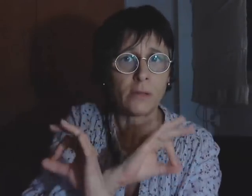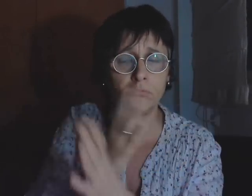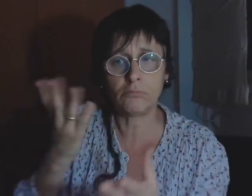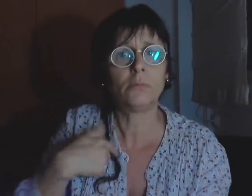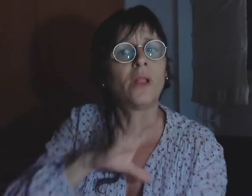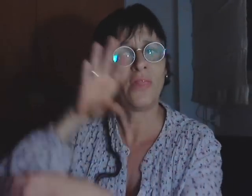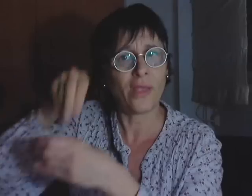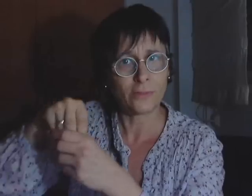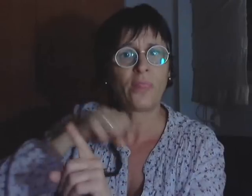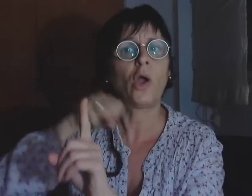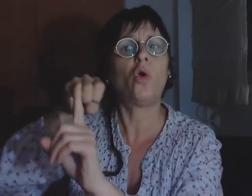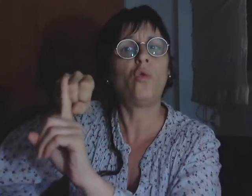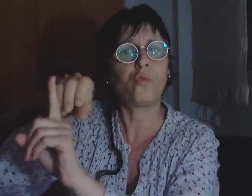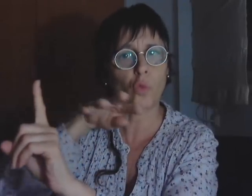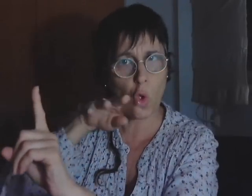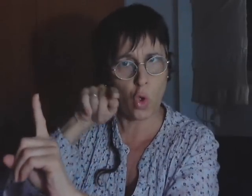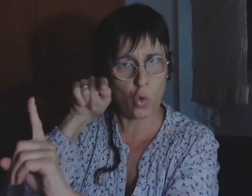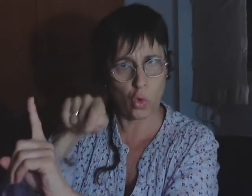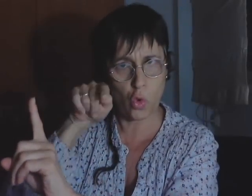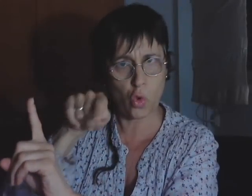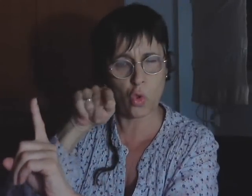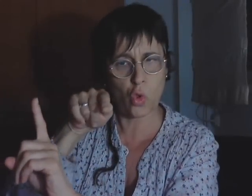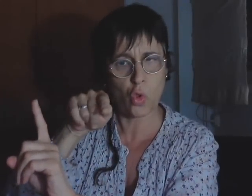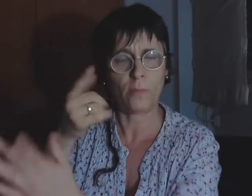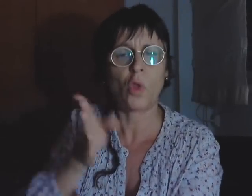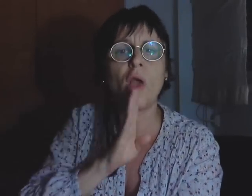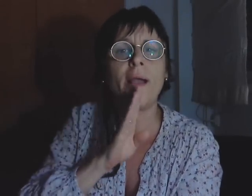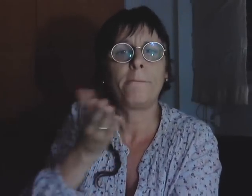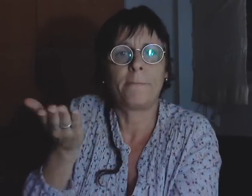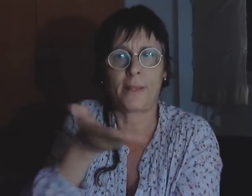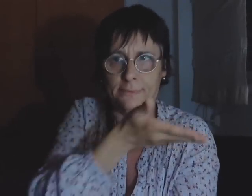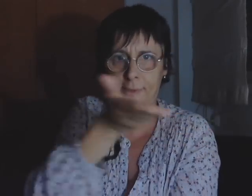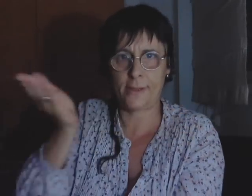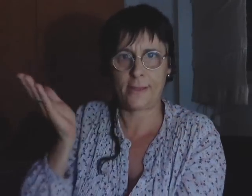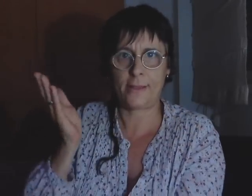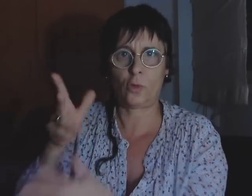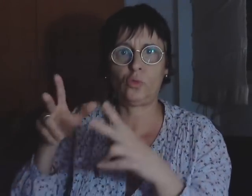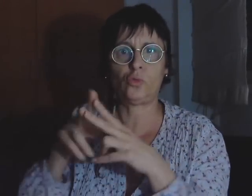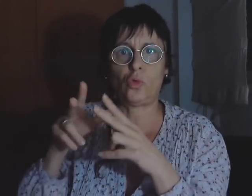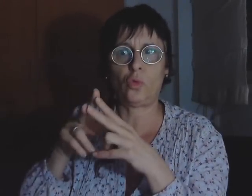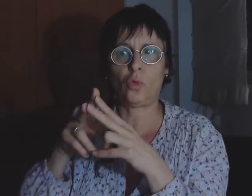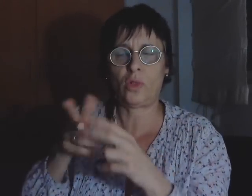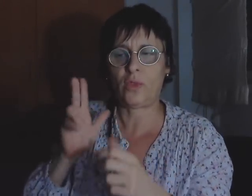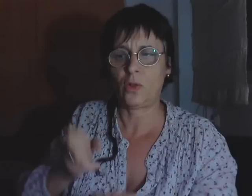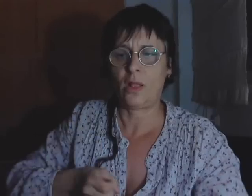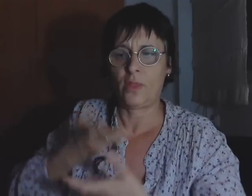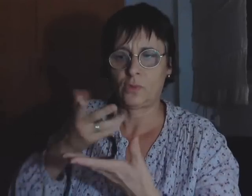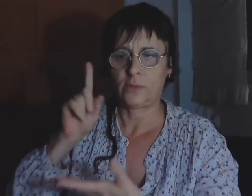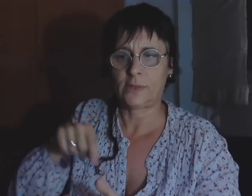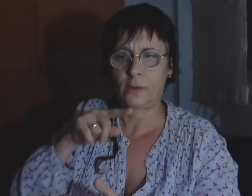voto, luego afianza la mayoría que tiene Rubalcaba. Yo creo que cumplió sus objetivos, no se puede decir que ganó, porque no le va a